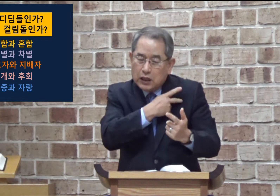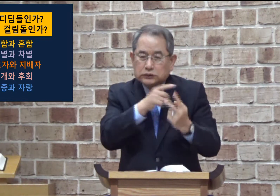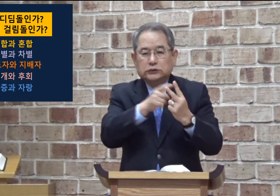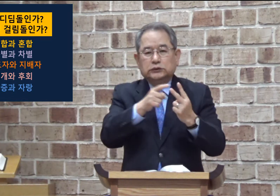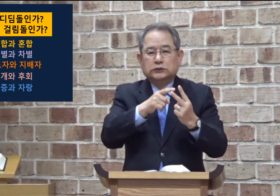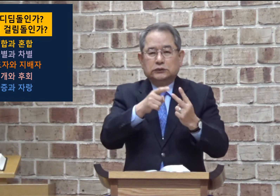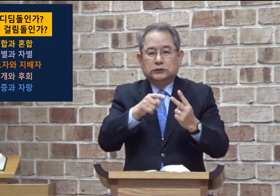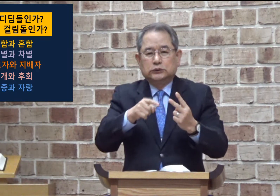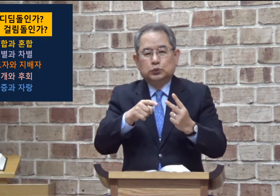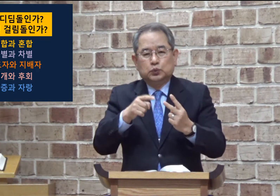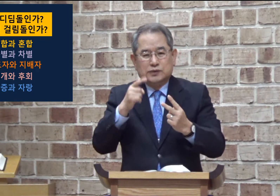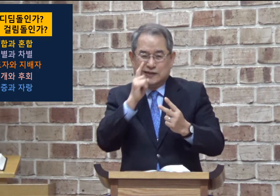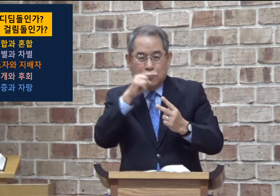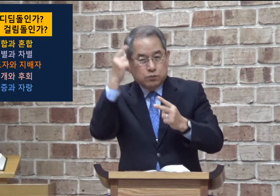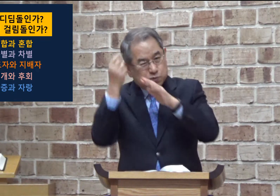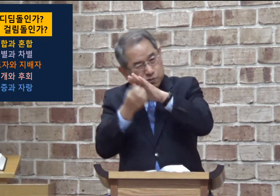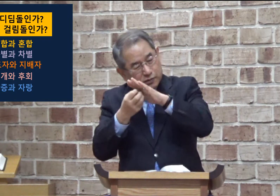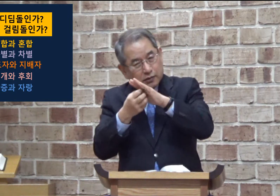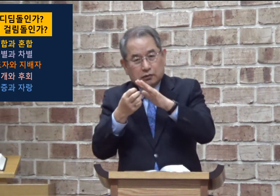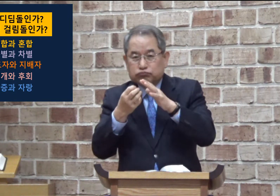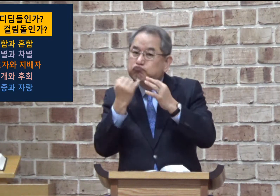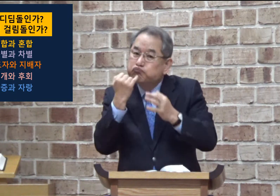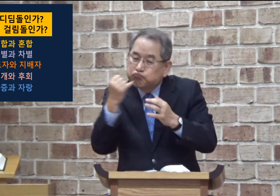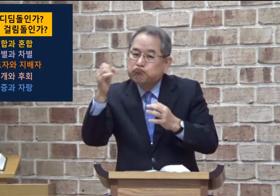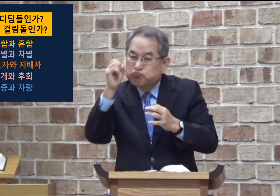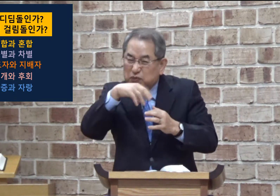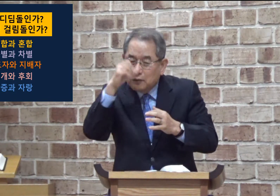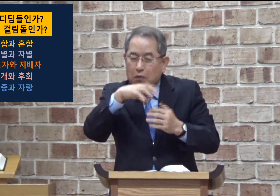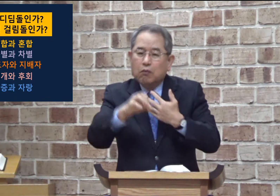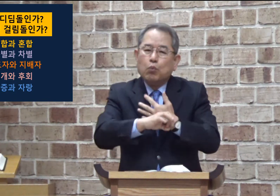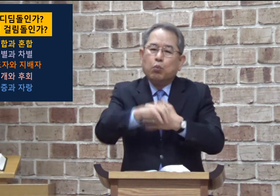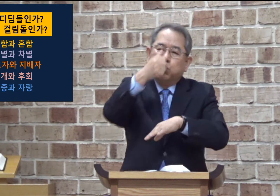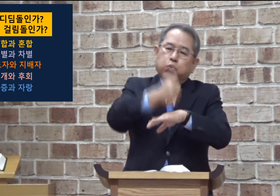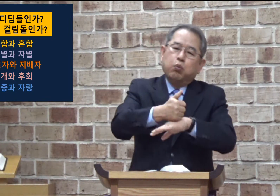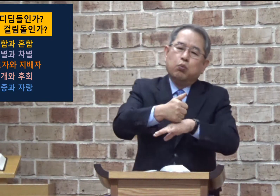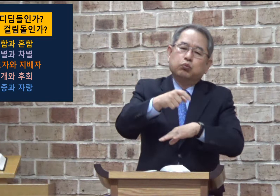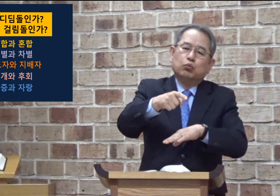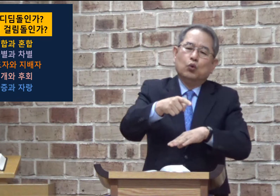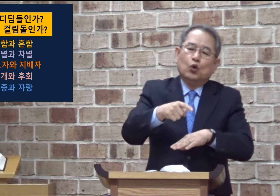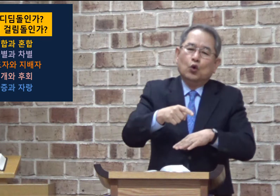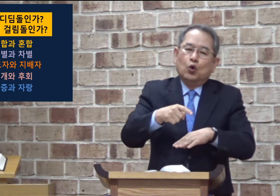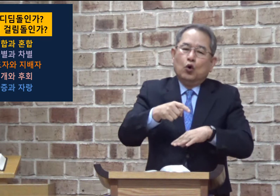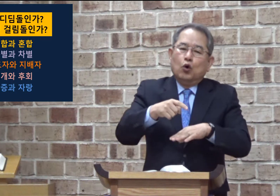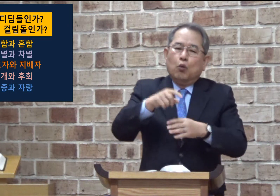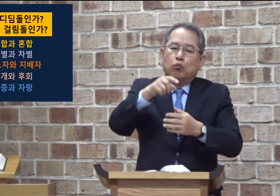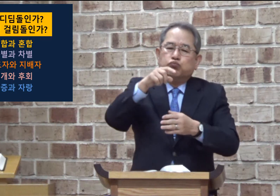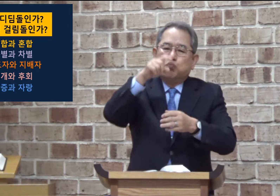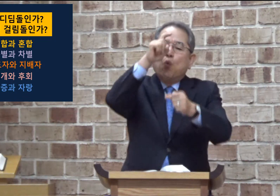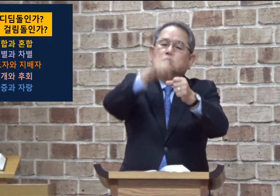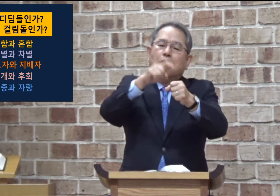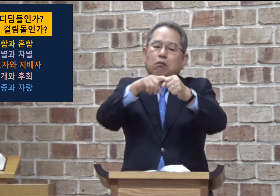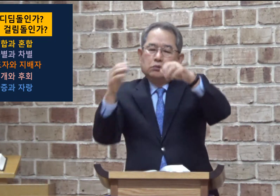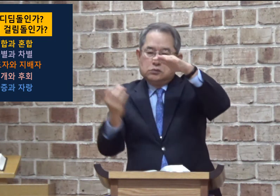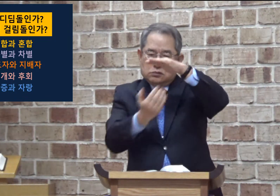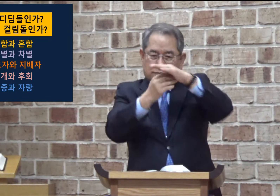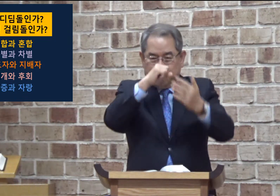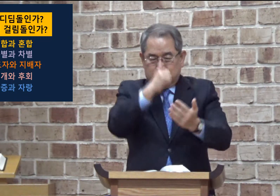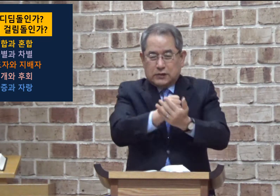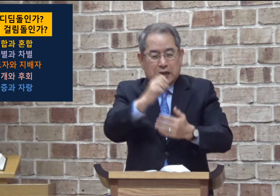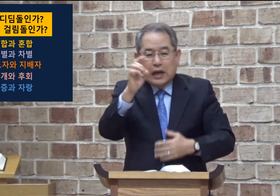목적을 이룰 수가 없습니다. 두 번째, 구별과 차별. 단어가 비슷한